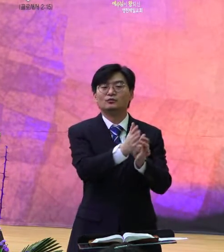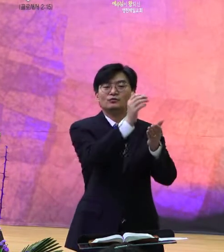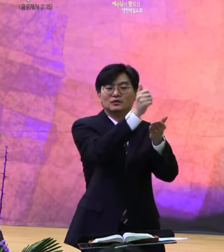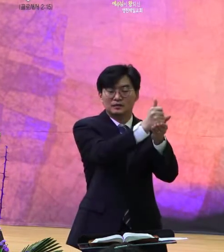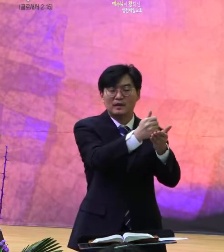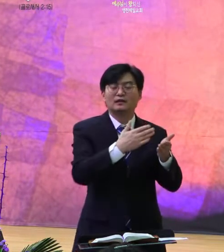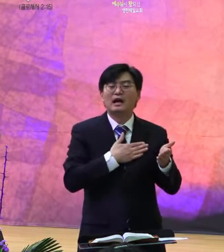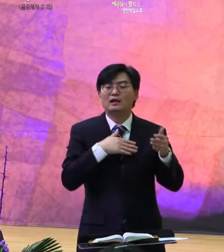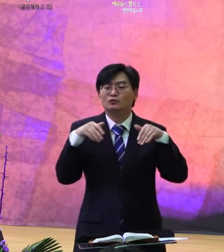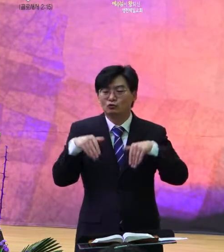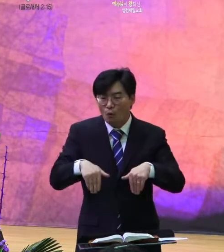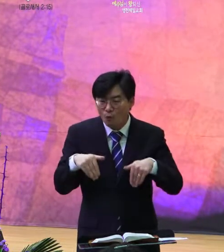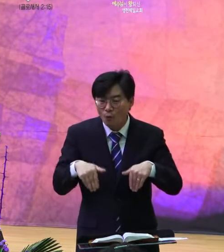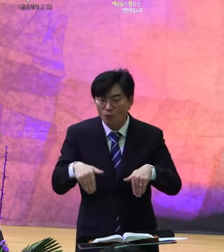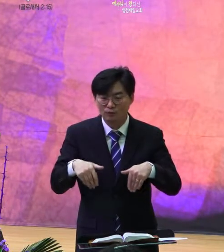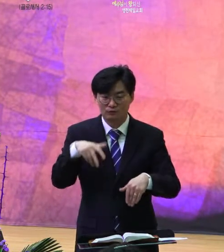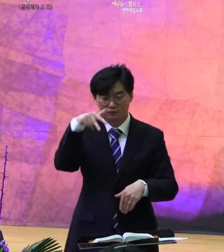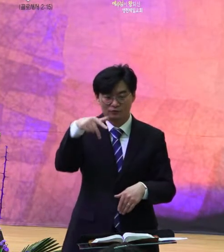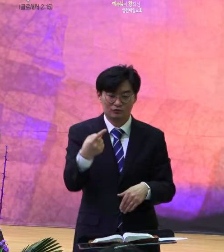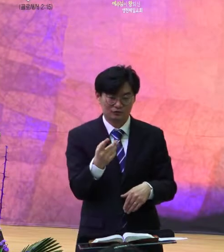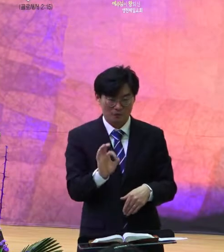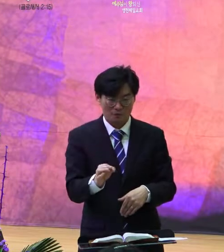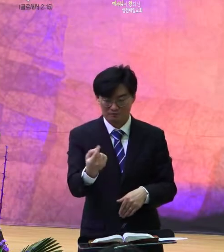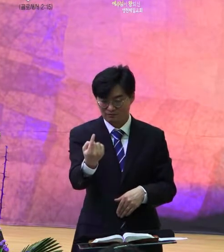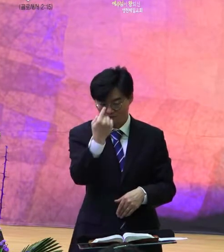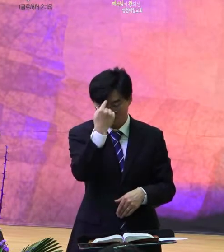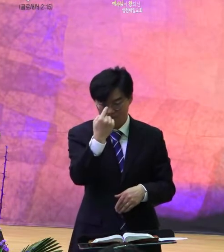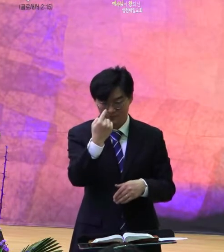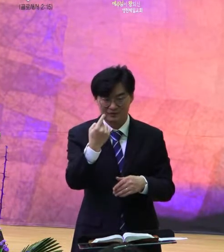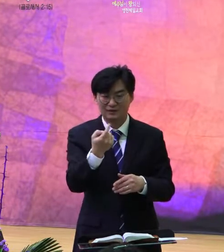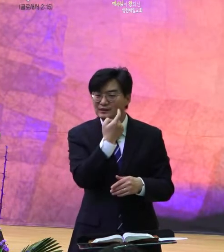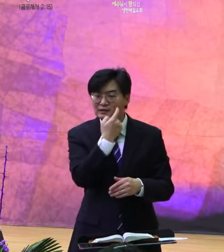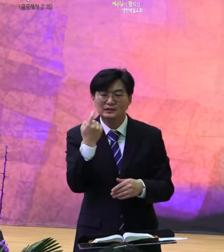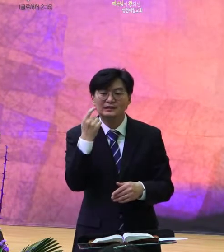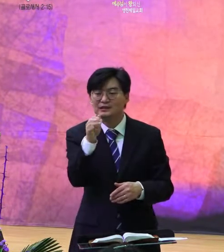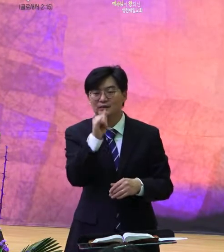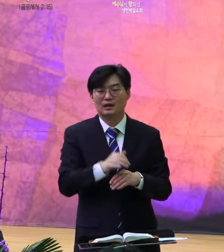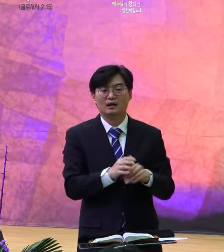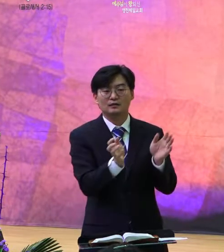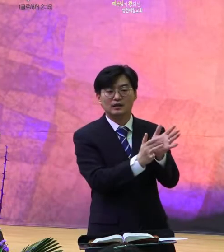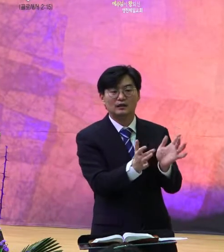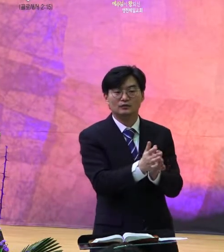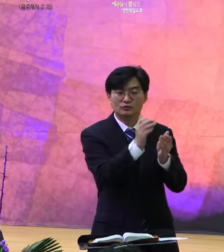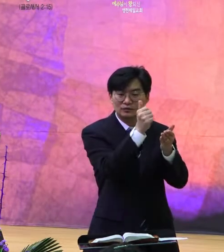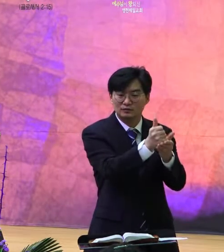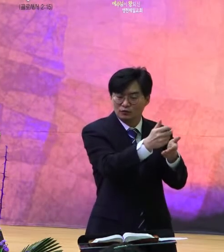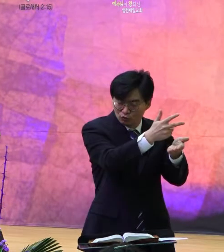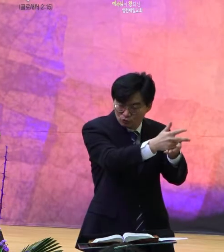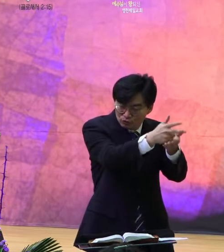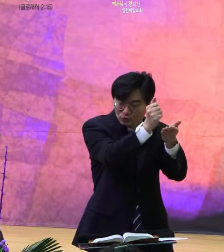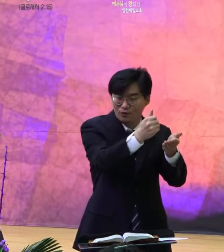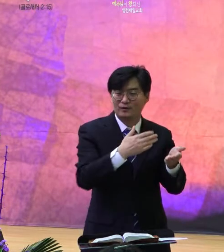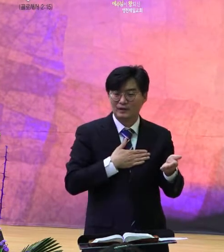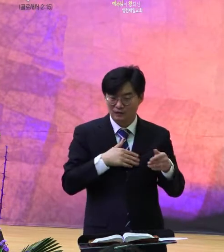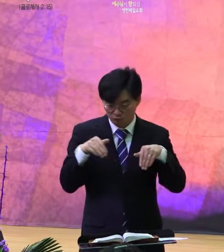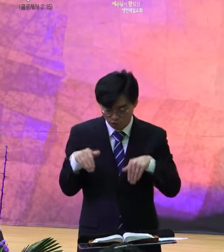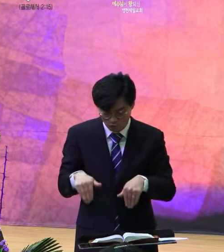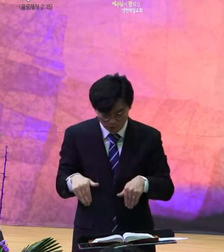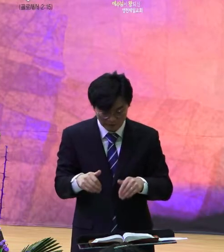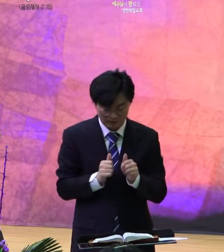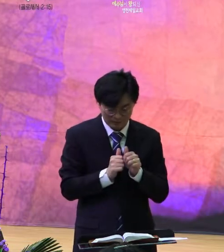나는 그분의 종이고 나는 주님을 따라간다라고 이야기한 것입니다. 바울은 그 십자가의